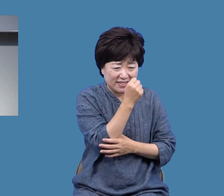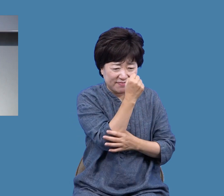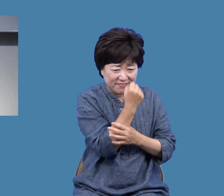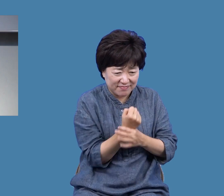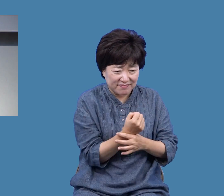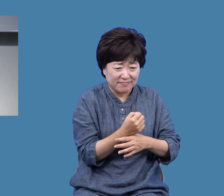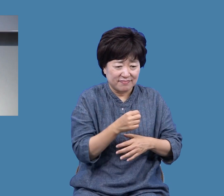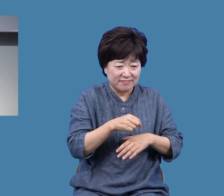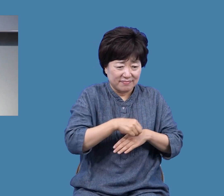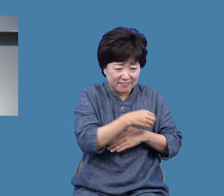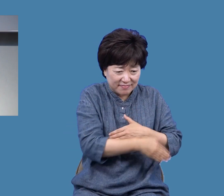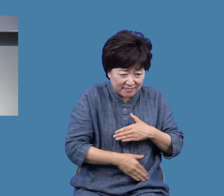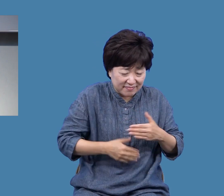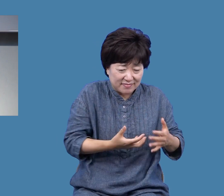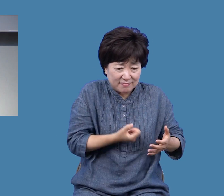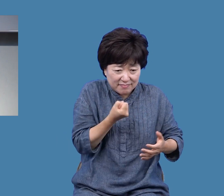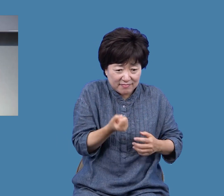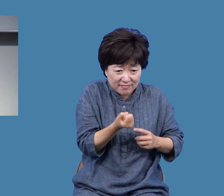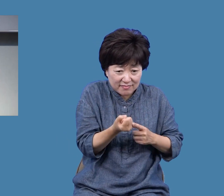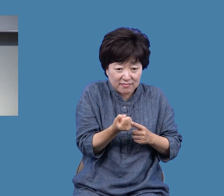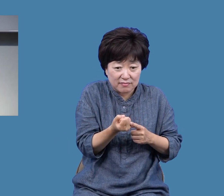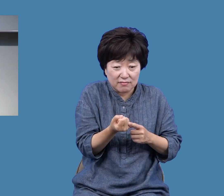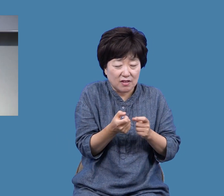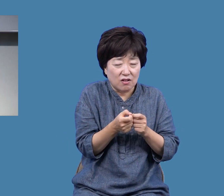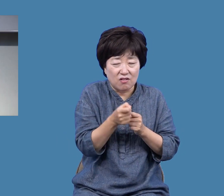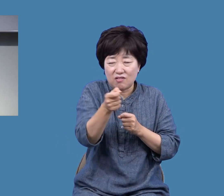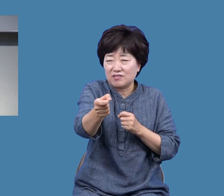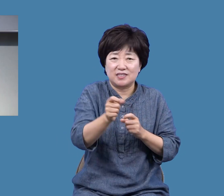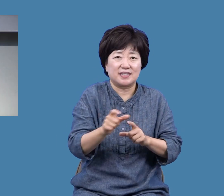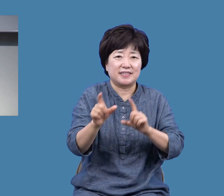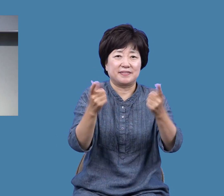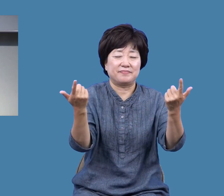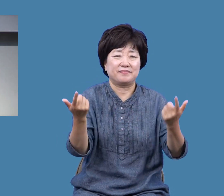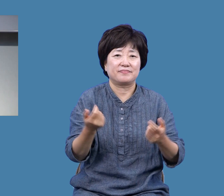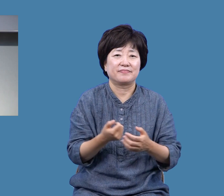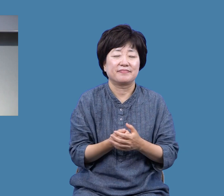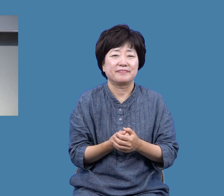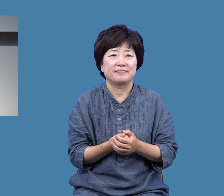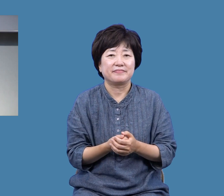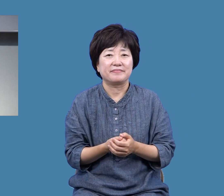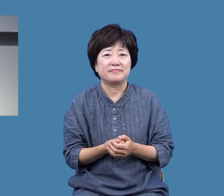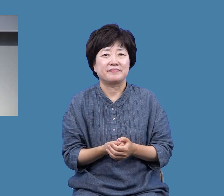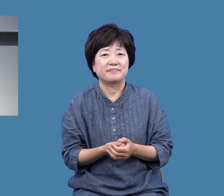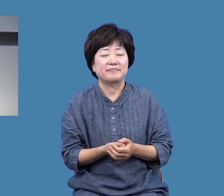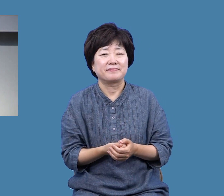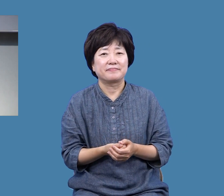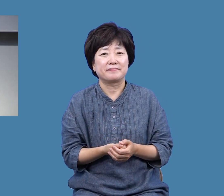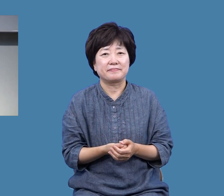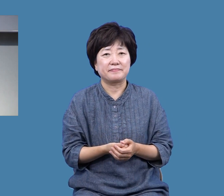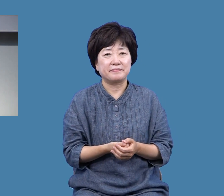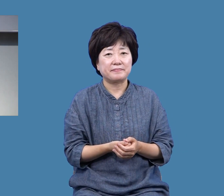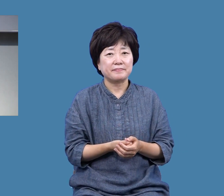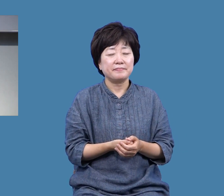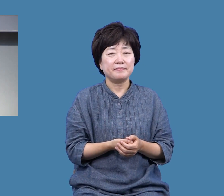이 본능을 가지고 영원히 아니요, 이제 그렇지 않다는 거예요. 그래서 하여간